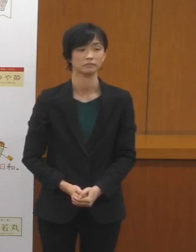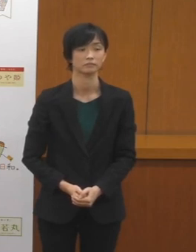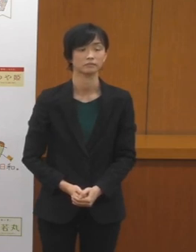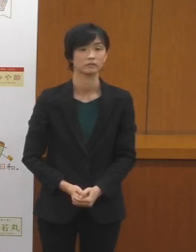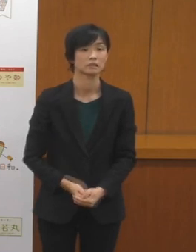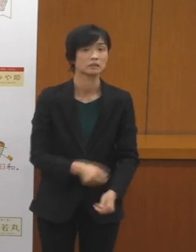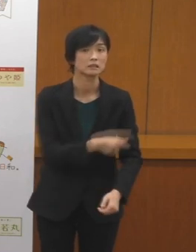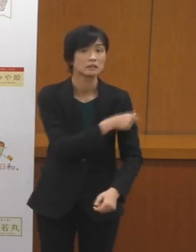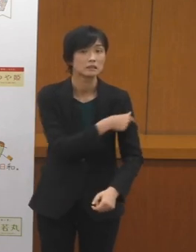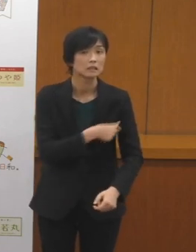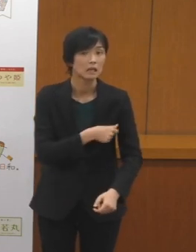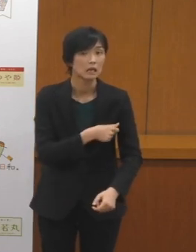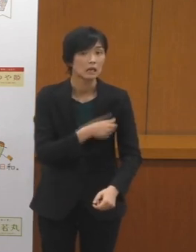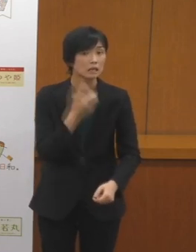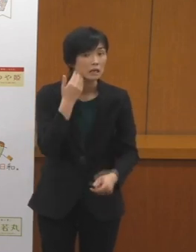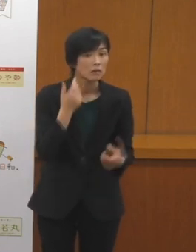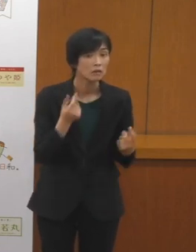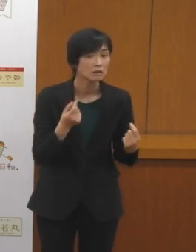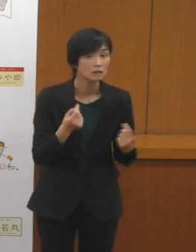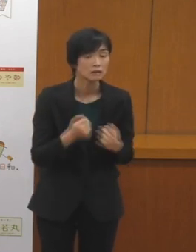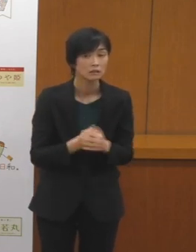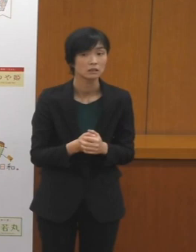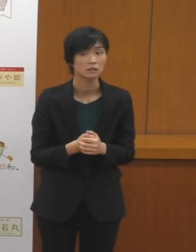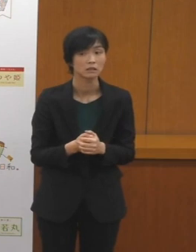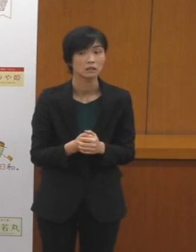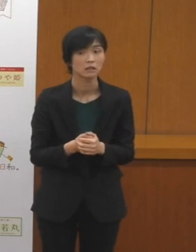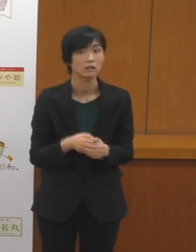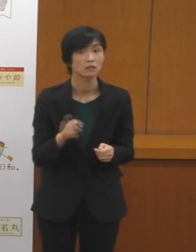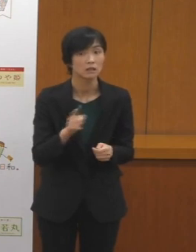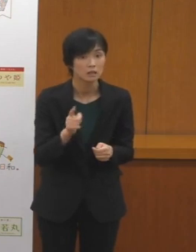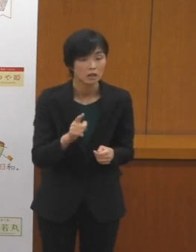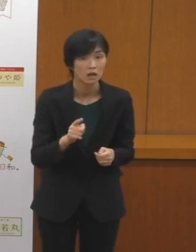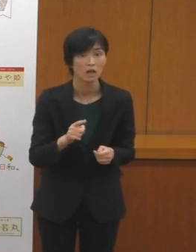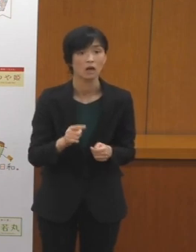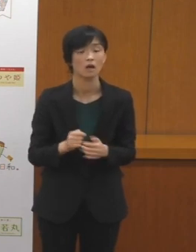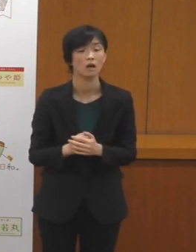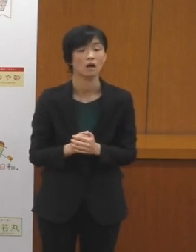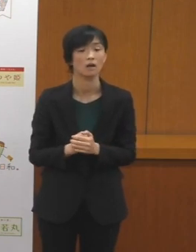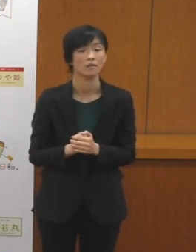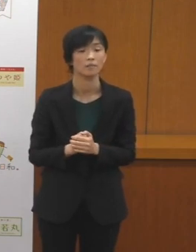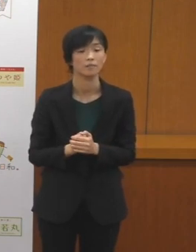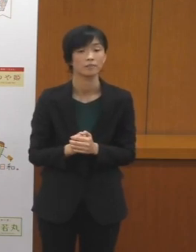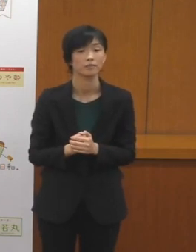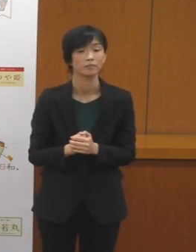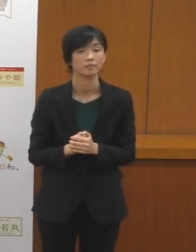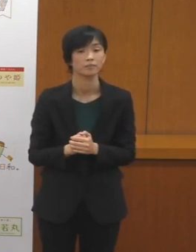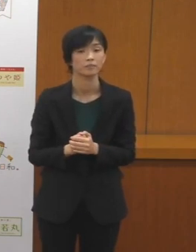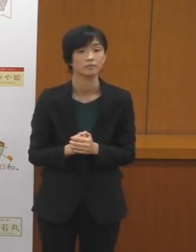それぞれ何かこう用意しておくようなことは何かございますか良いですか